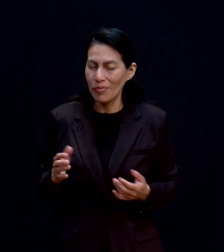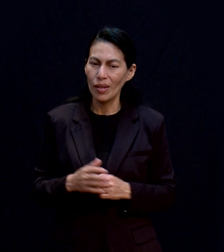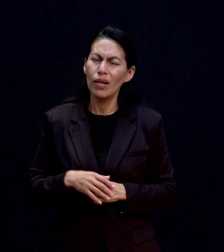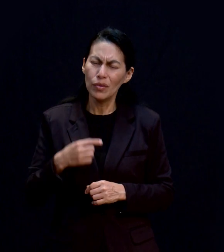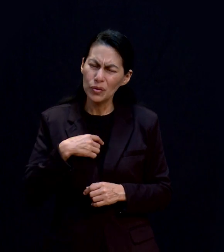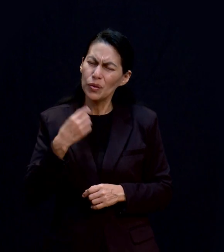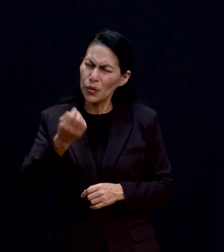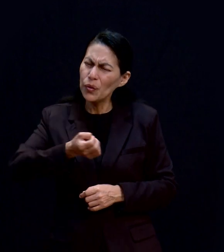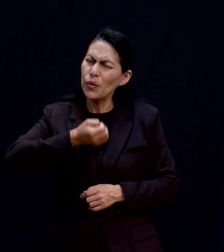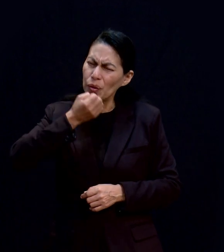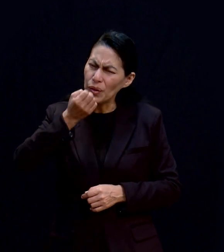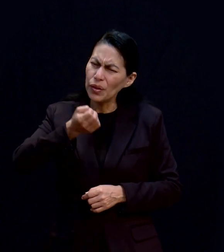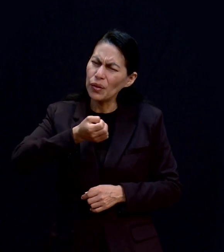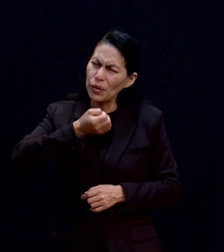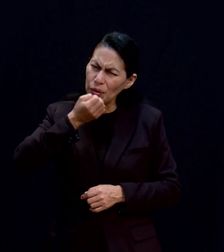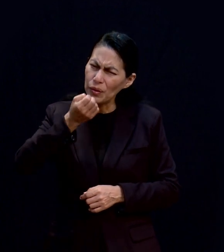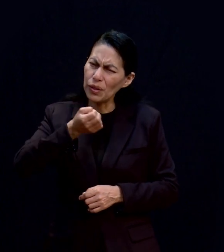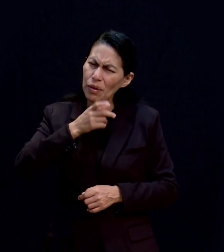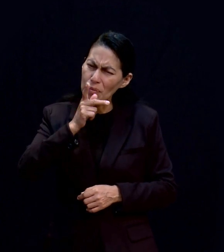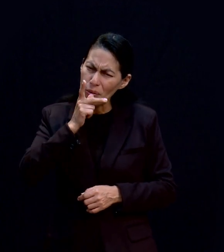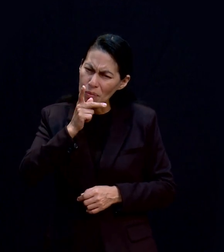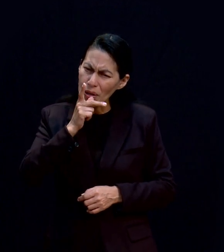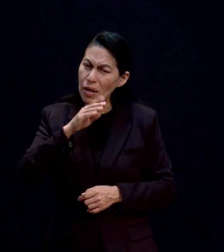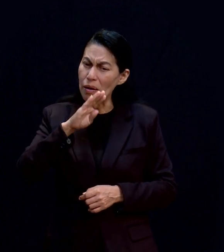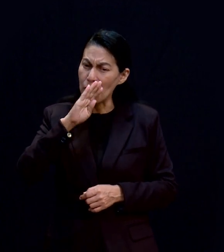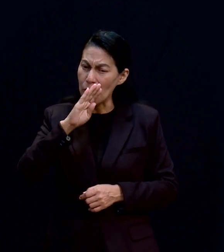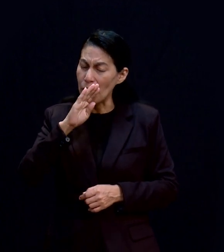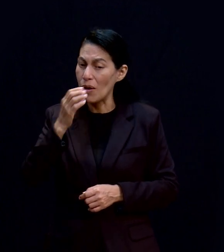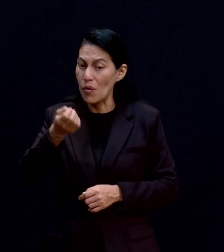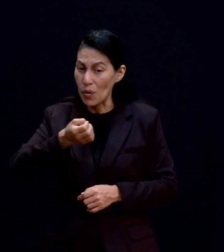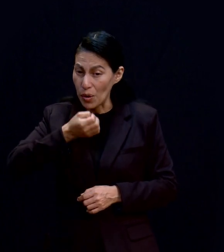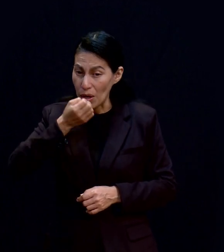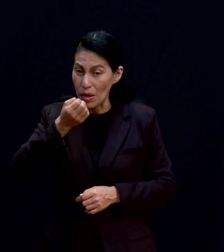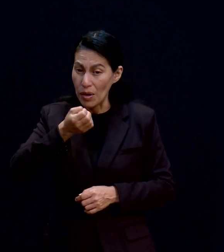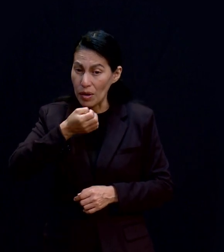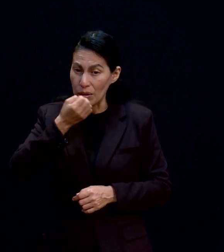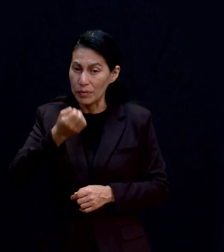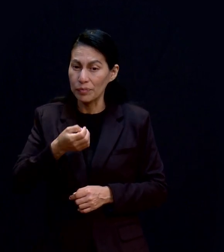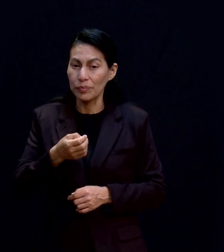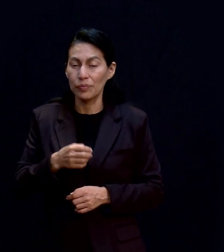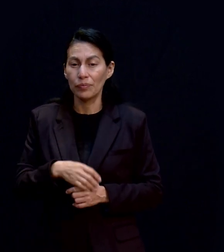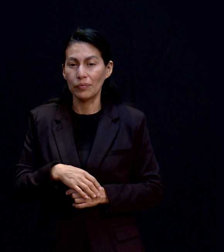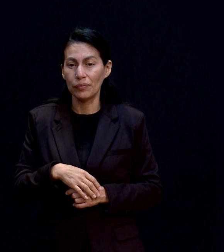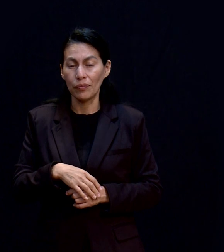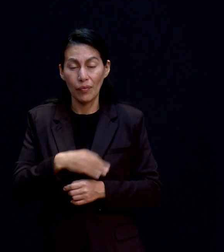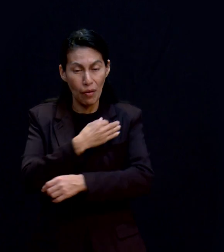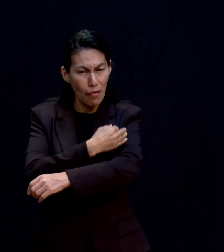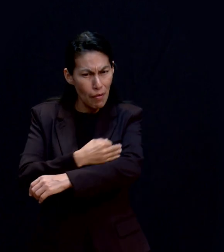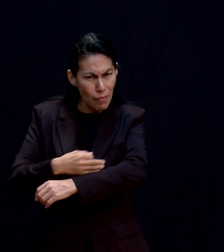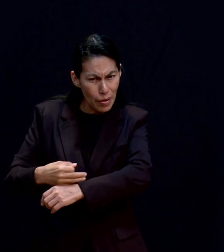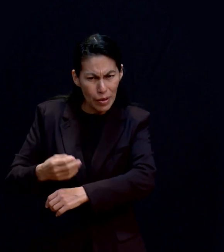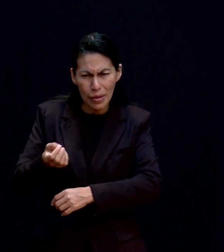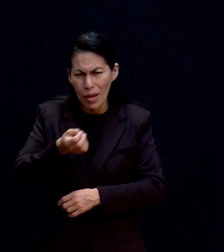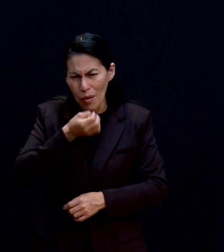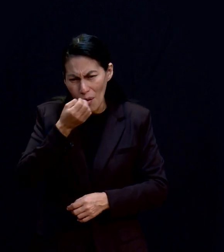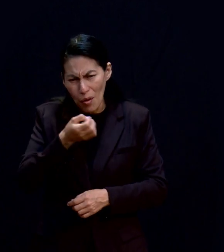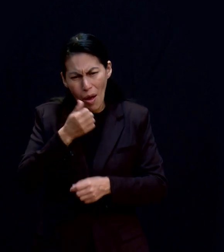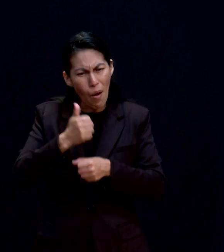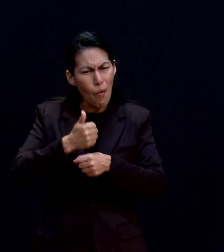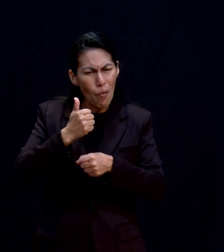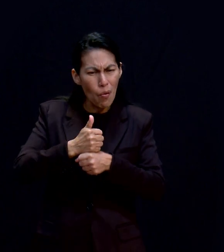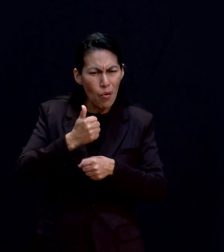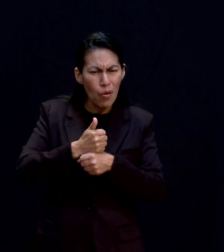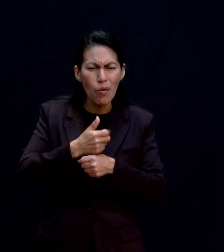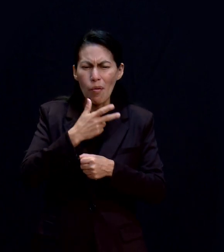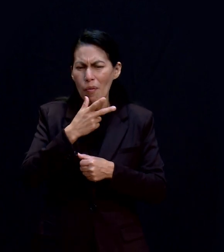entonces pues yo realmente lo puse en oración mi papá también mi mamá claro ustedes saben que la familia ahora mucho por uno